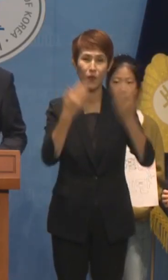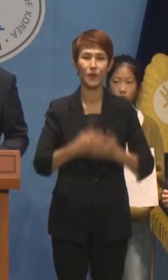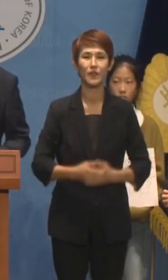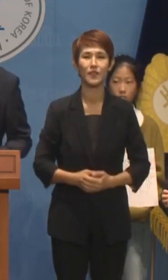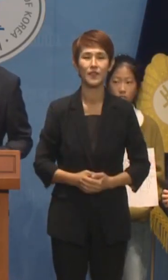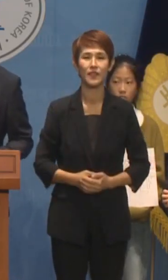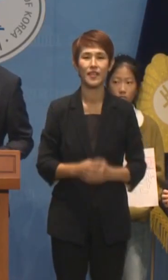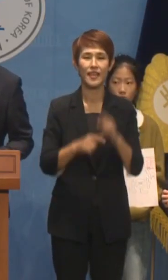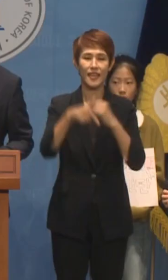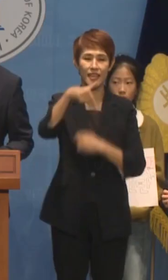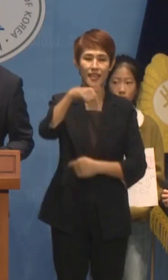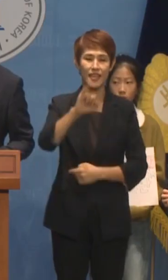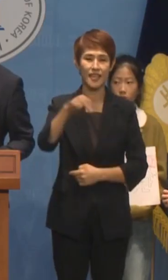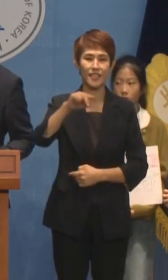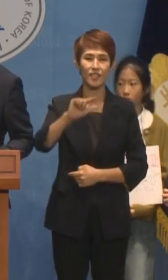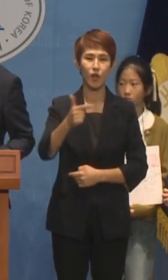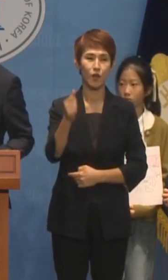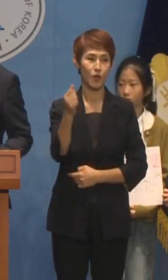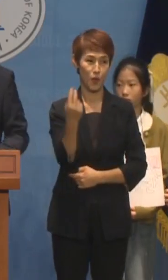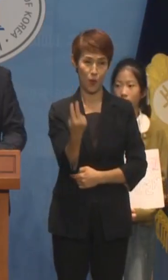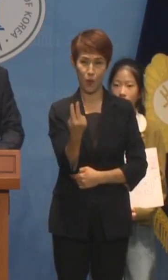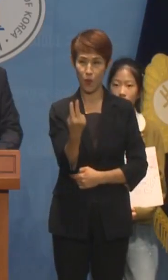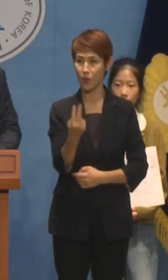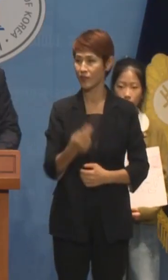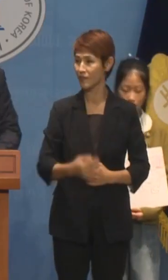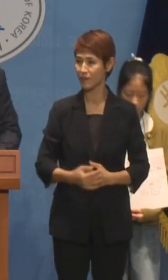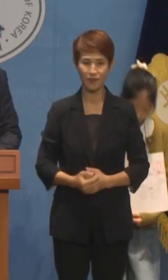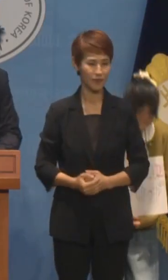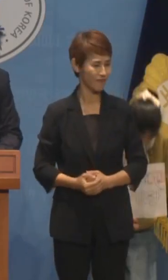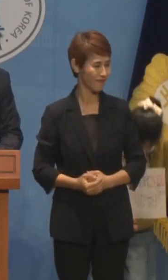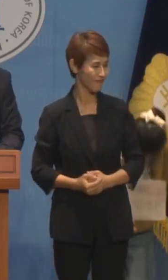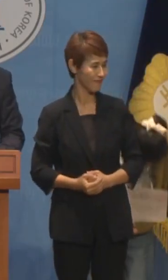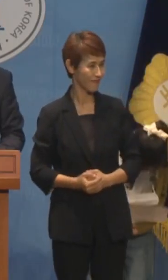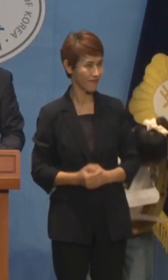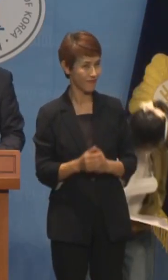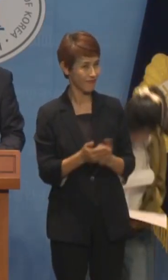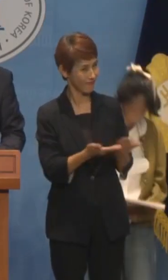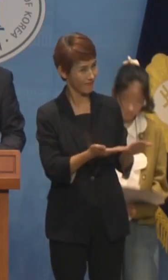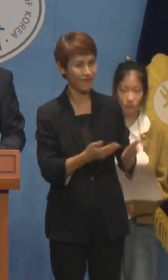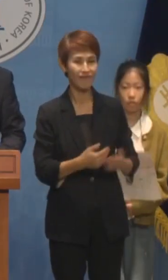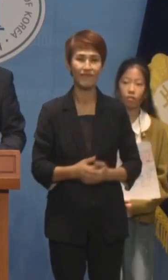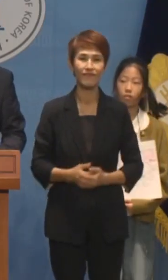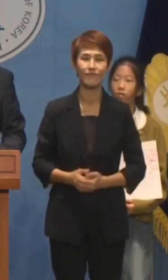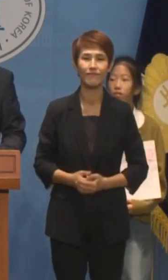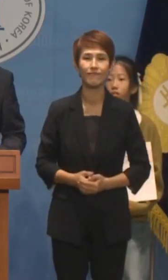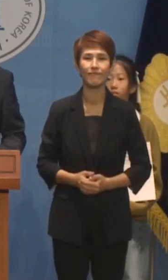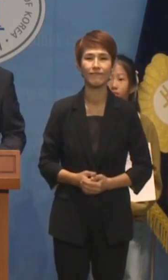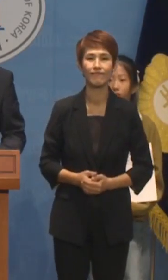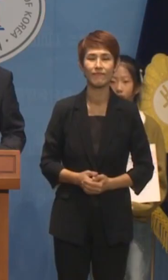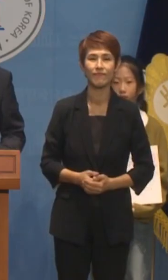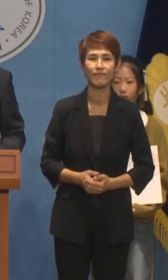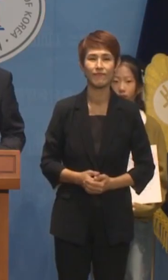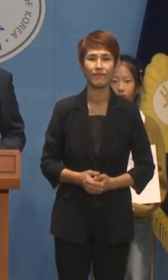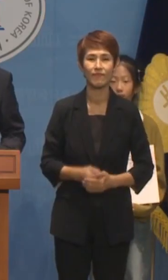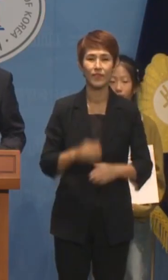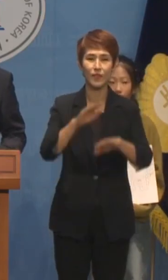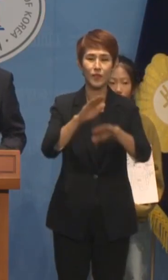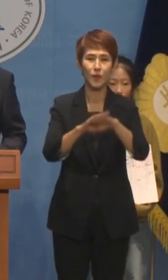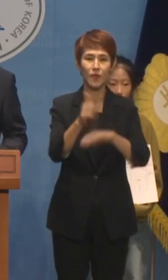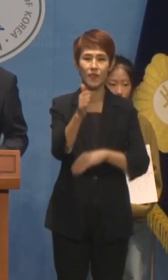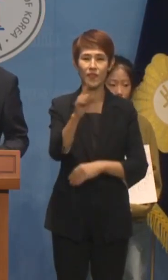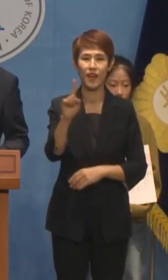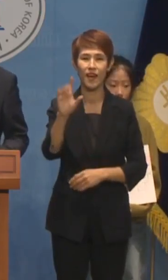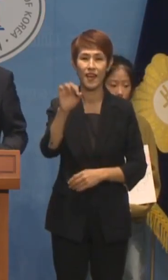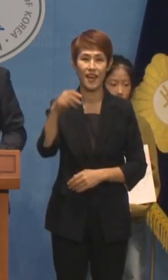1반 기선효. 네, 나와서 인사해 주세요. 예. 4학년 2반